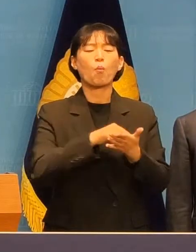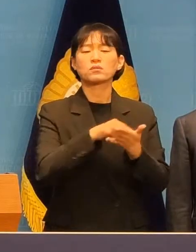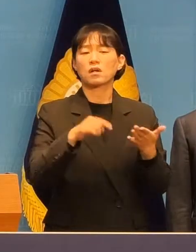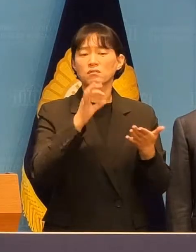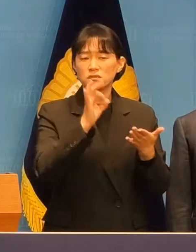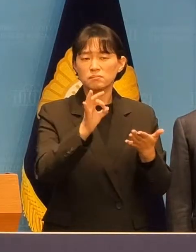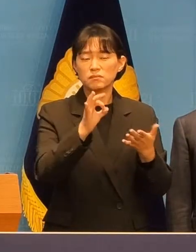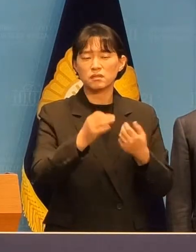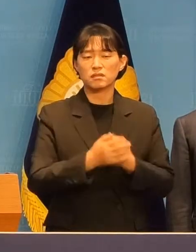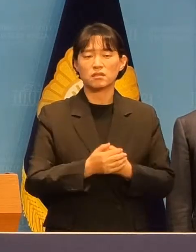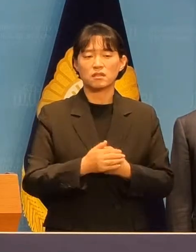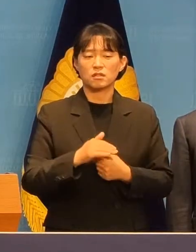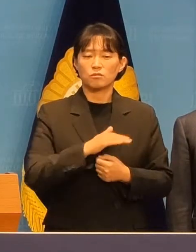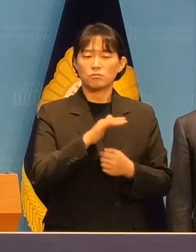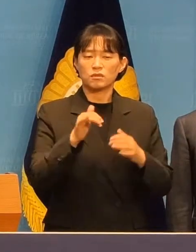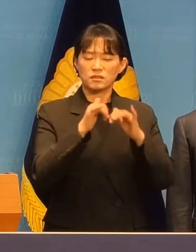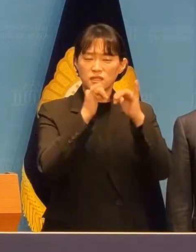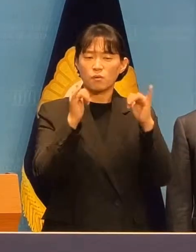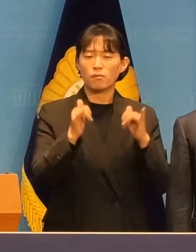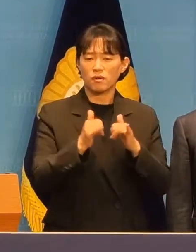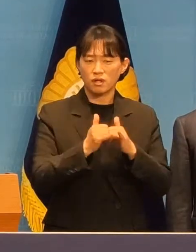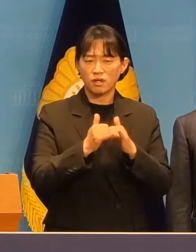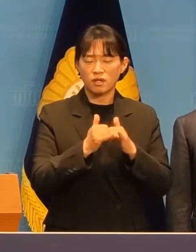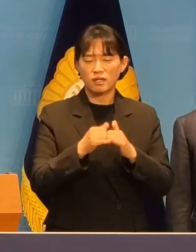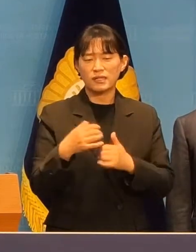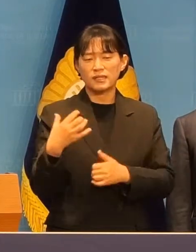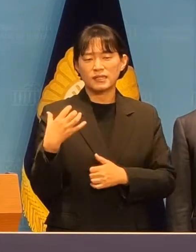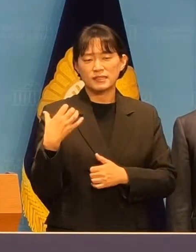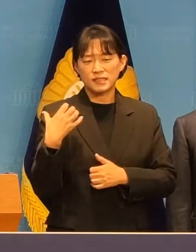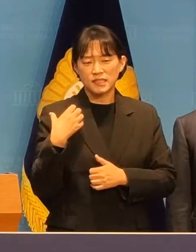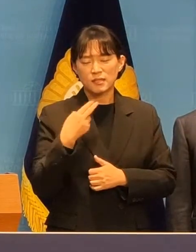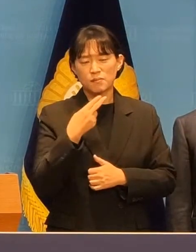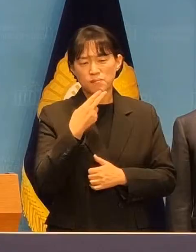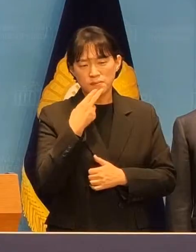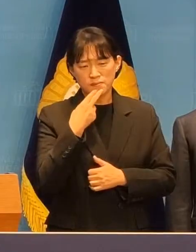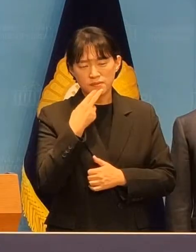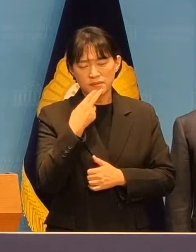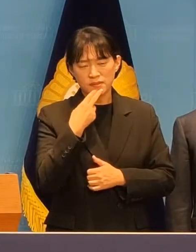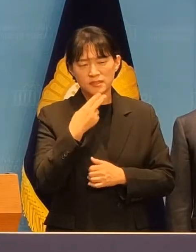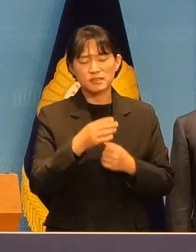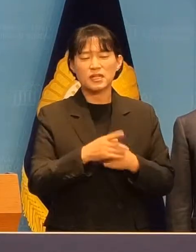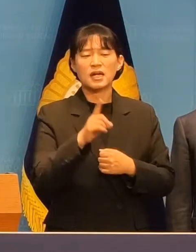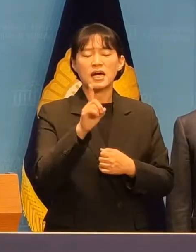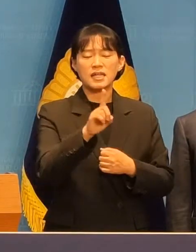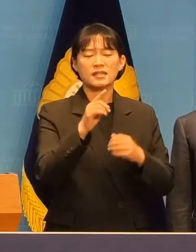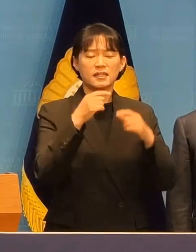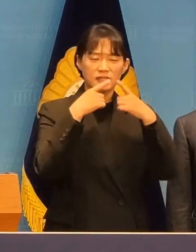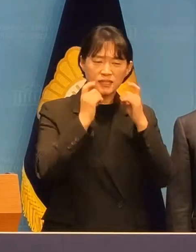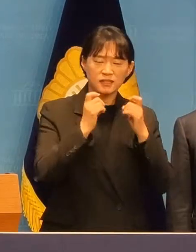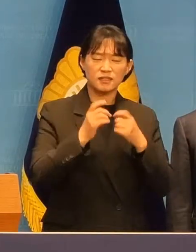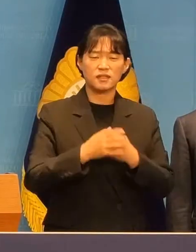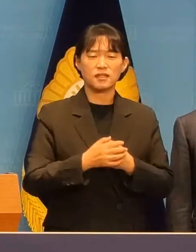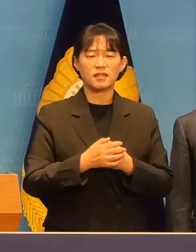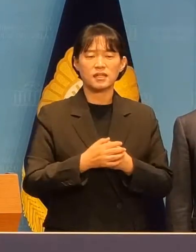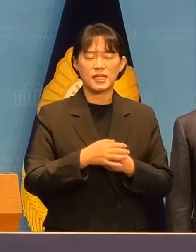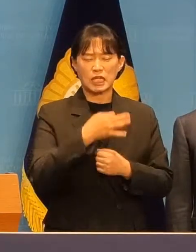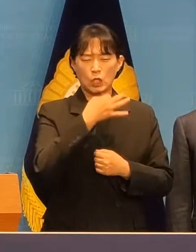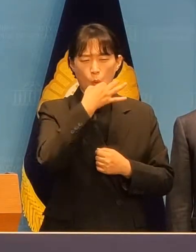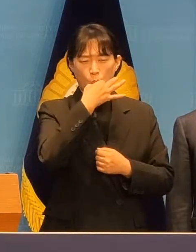보상금이 우리 사회의 무책임과 한 개인의